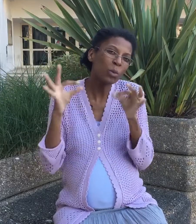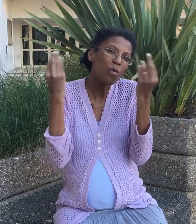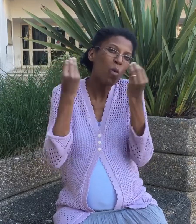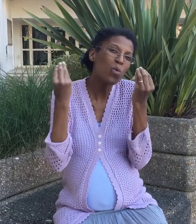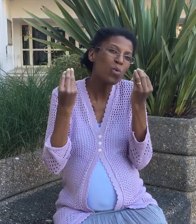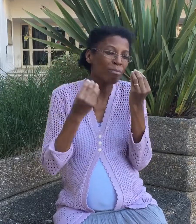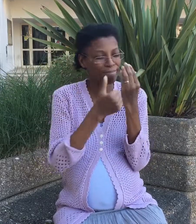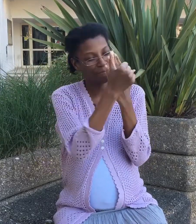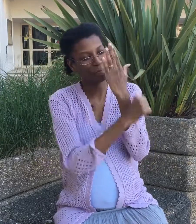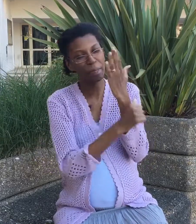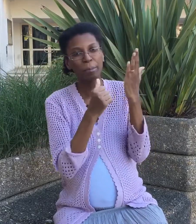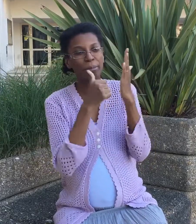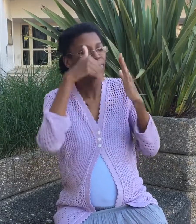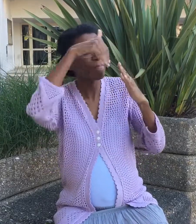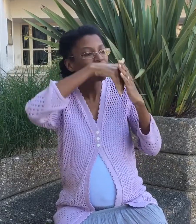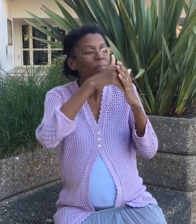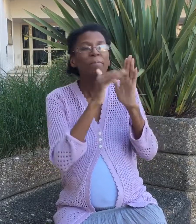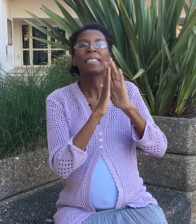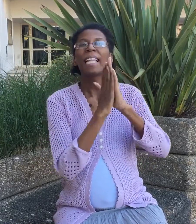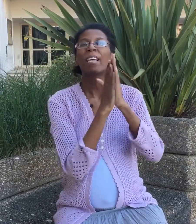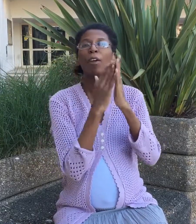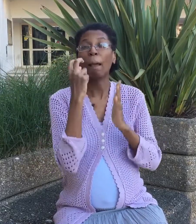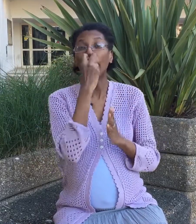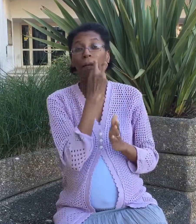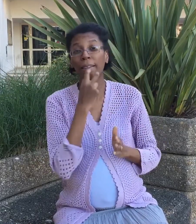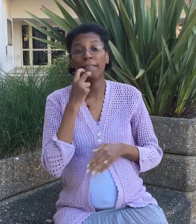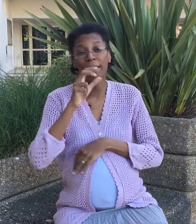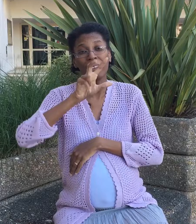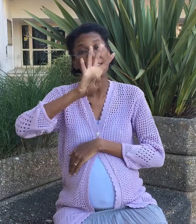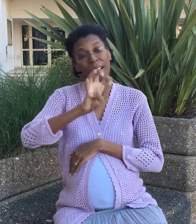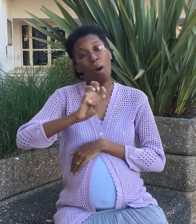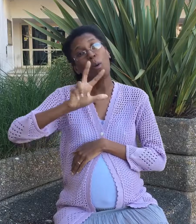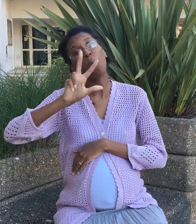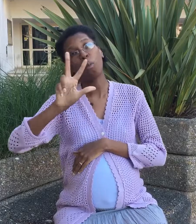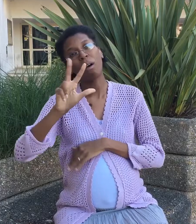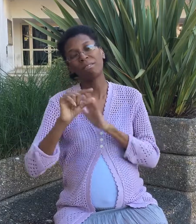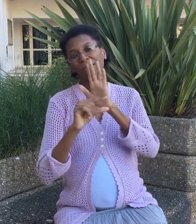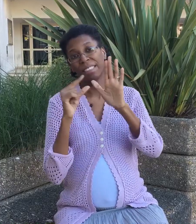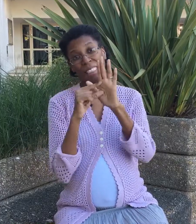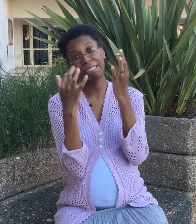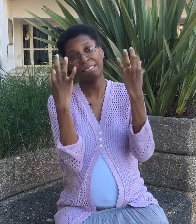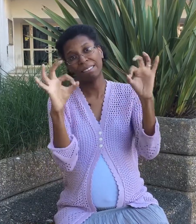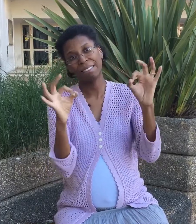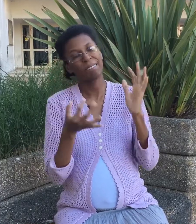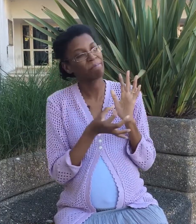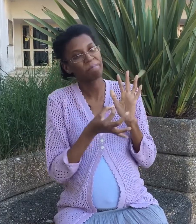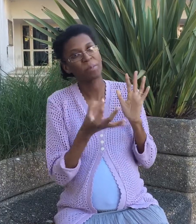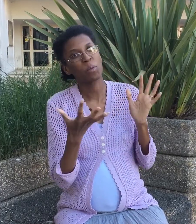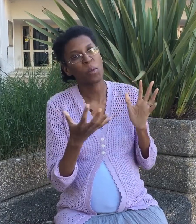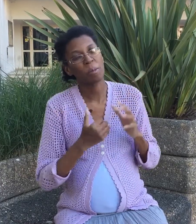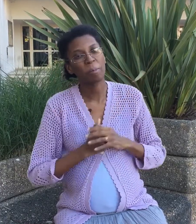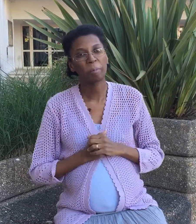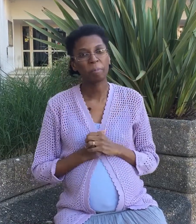qui est dans le livre d'Ésaïe au chapitre 43 au verset 10.